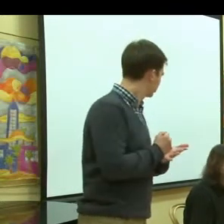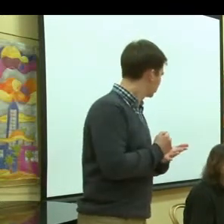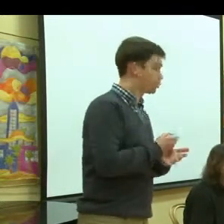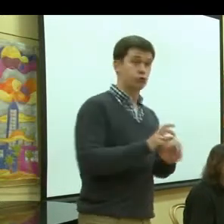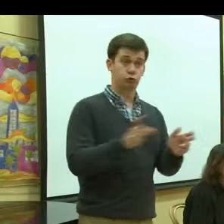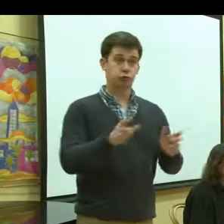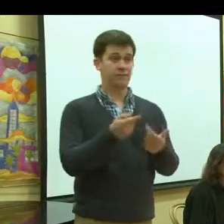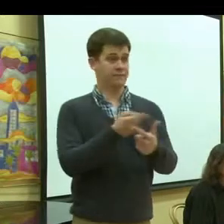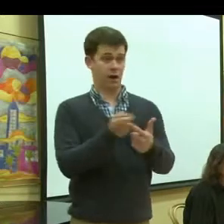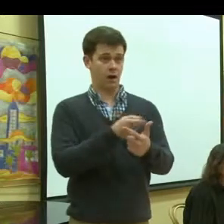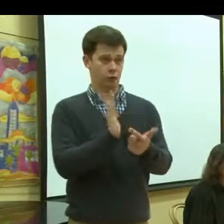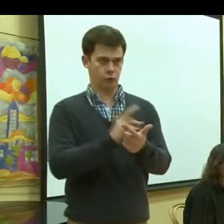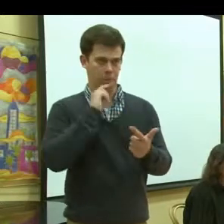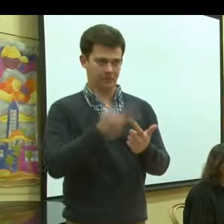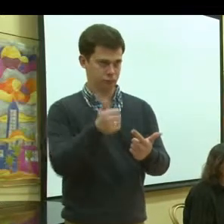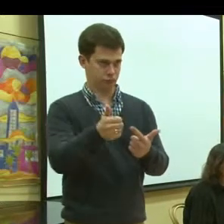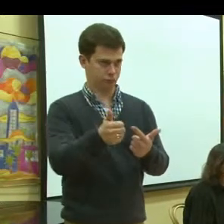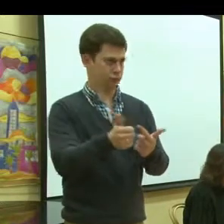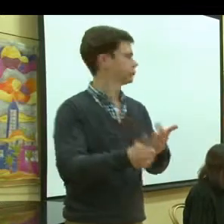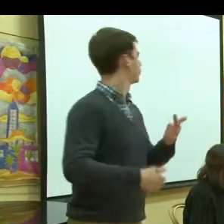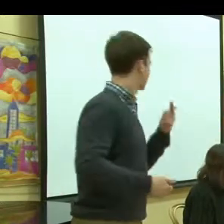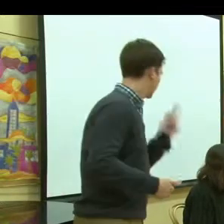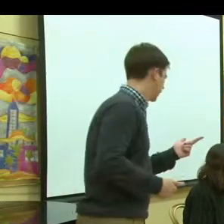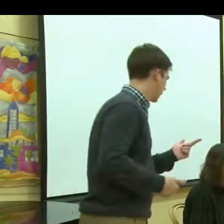odpowiedzieliśmy na to pytanie? Tak, czy...